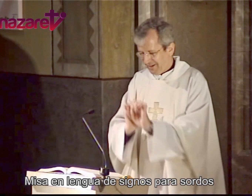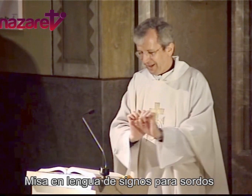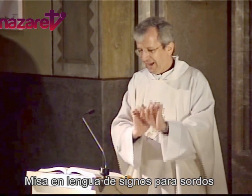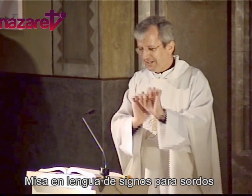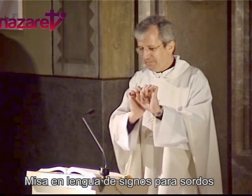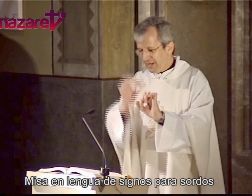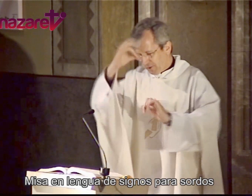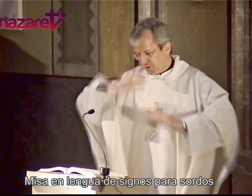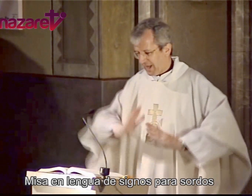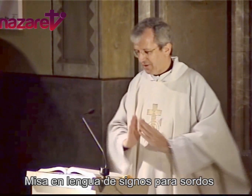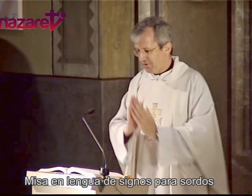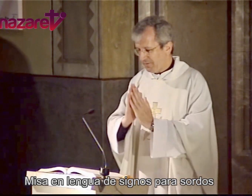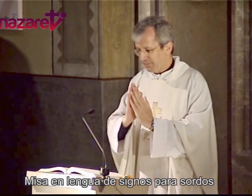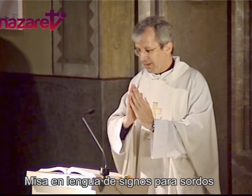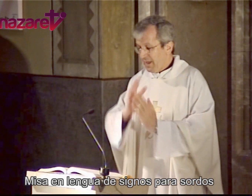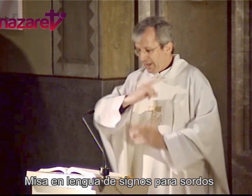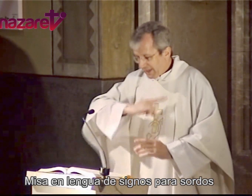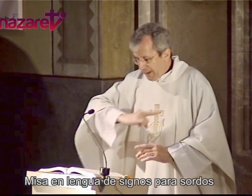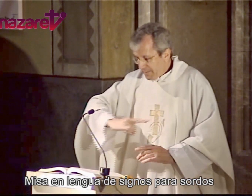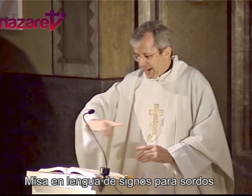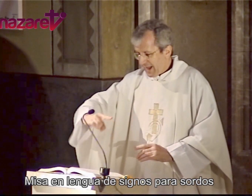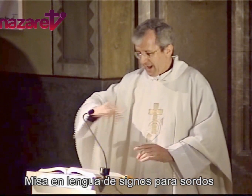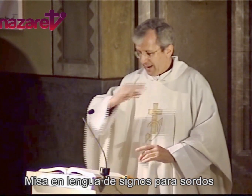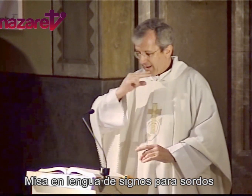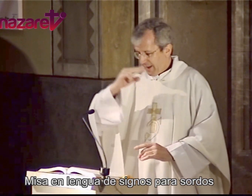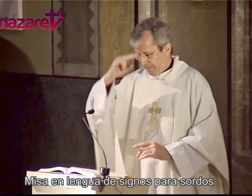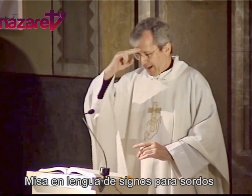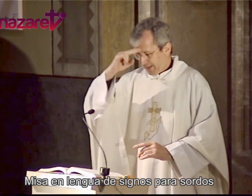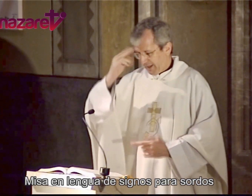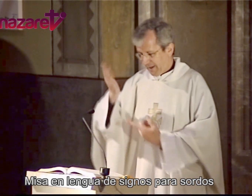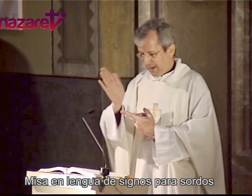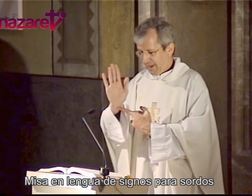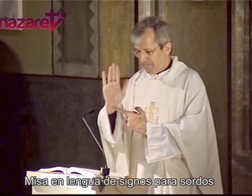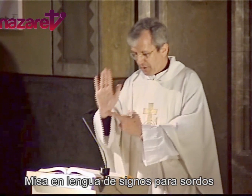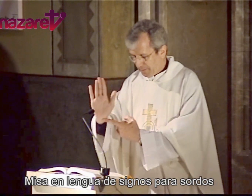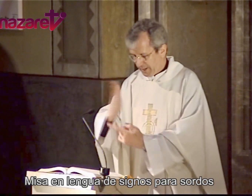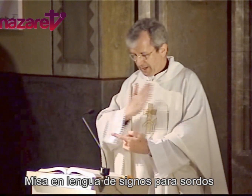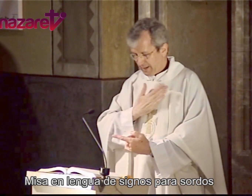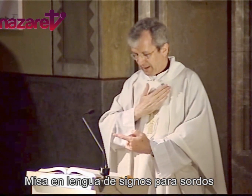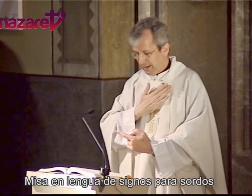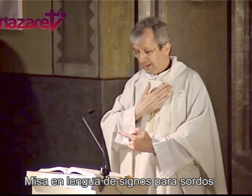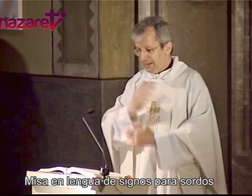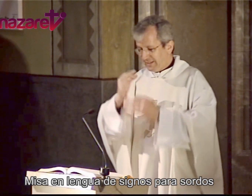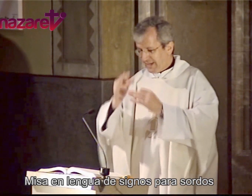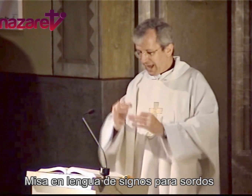el Espíritu Santo Que enviará el Padre en mi nombre Será